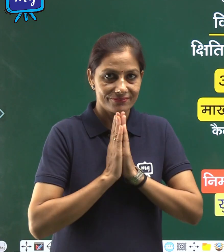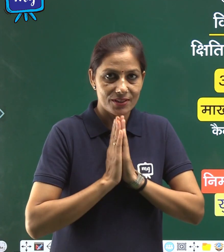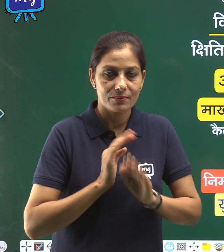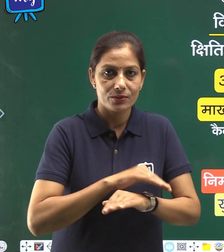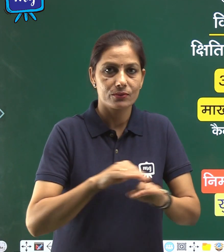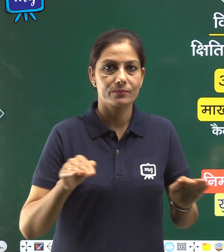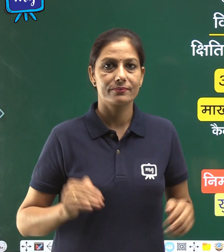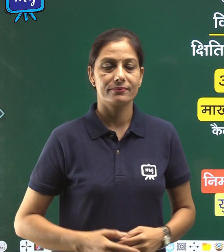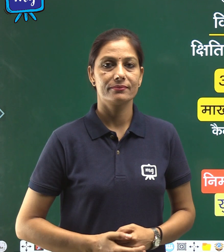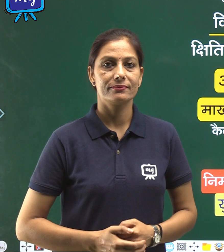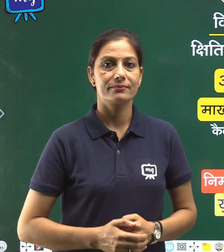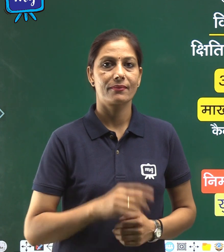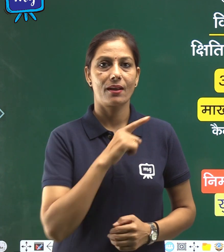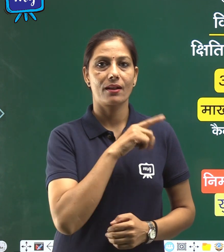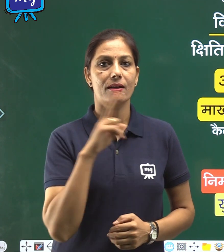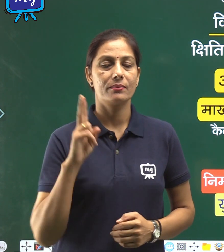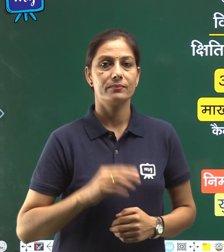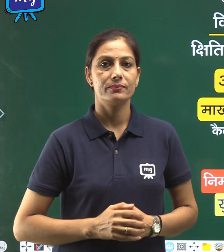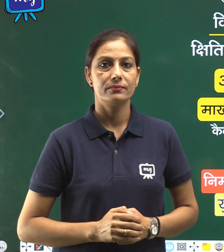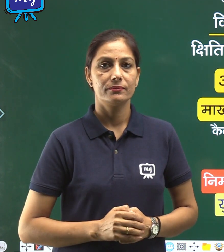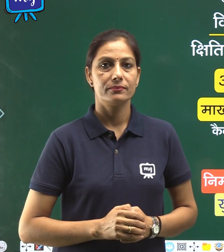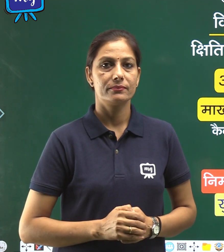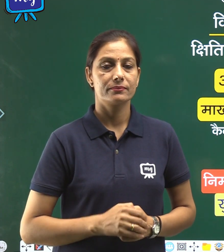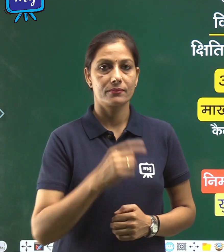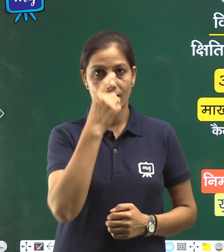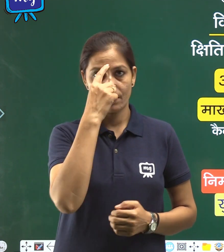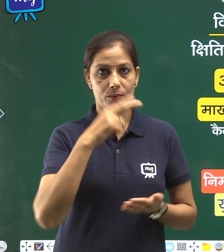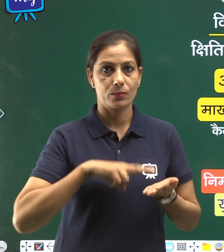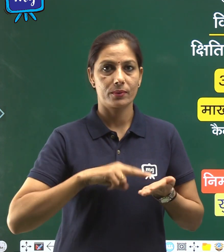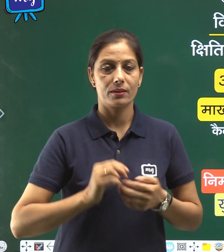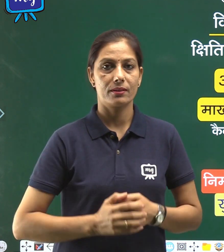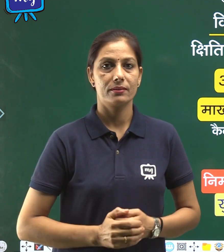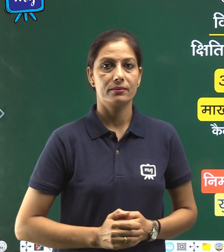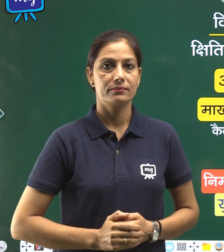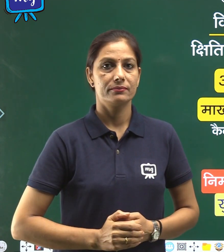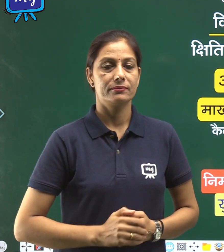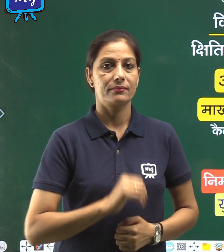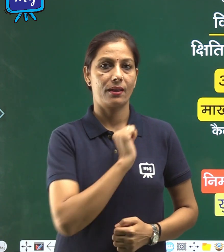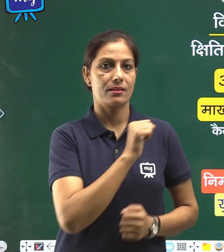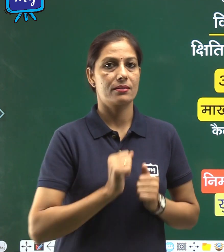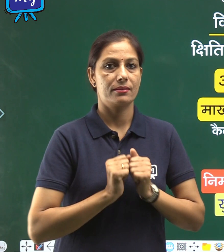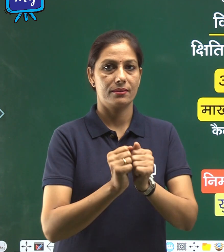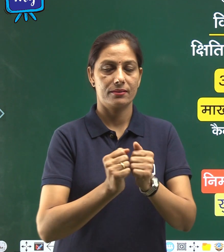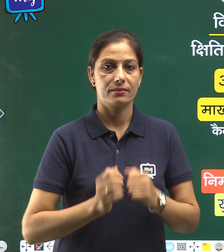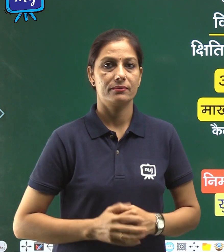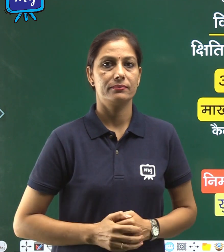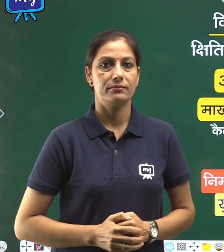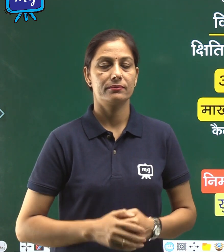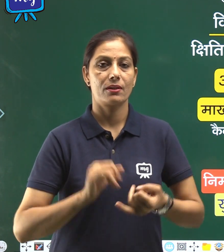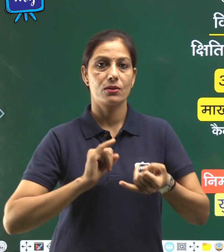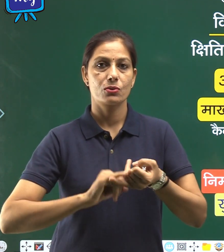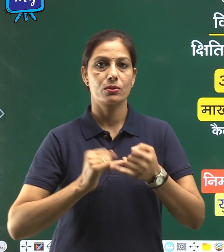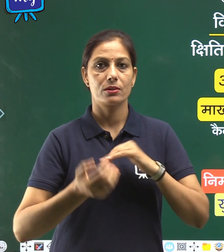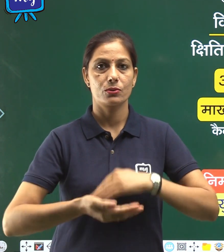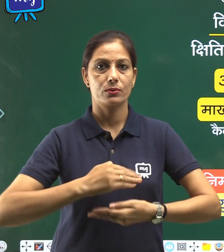नमस्कार बच्चों, मेरा नाम निर्मल कुमार गुप्ता। मेरे साथ हैं